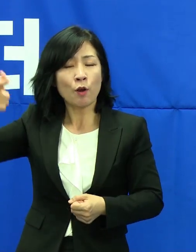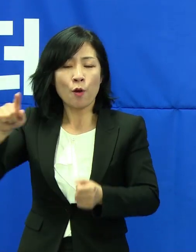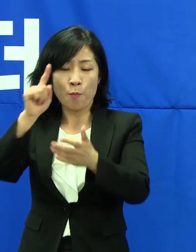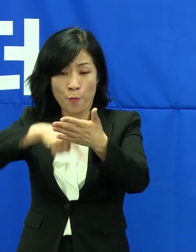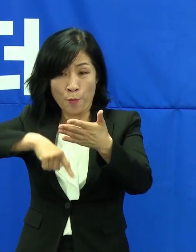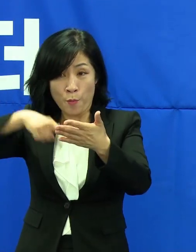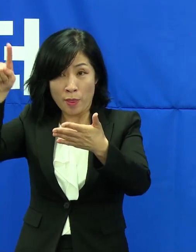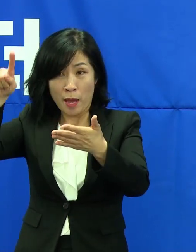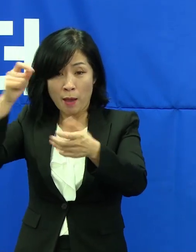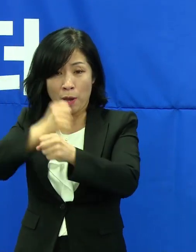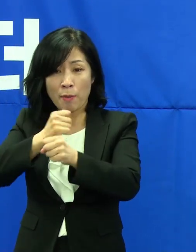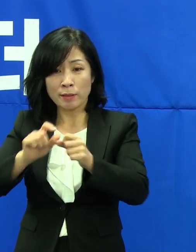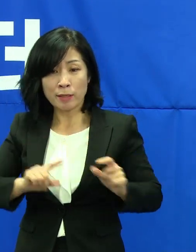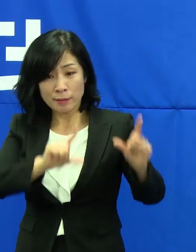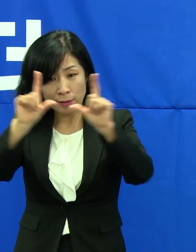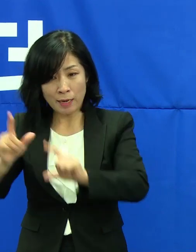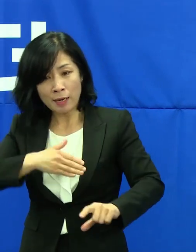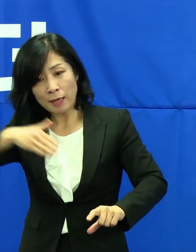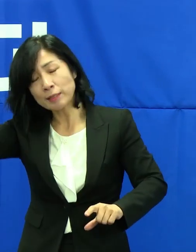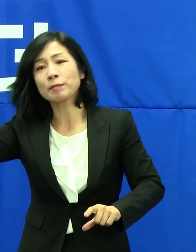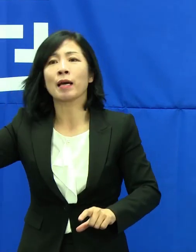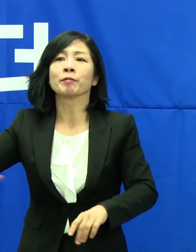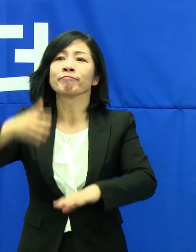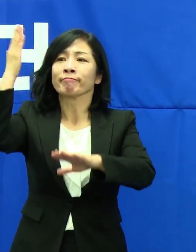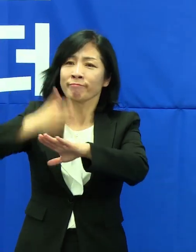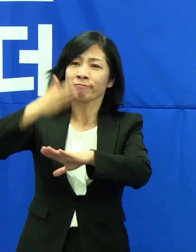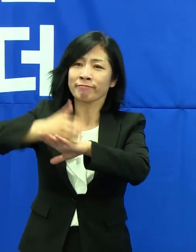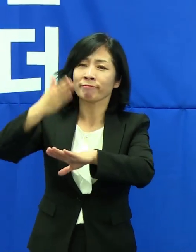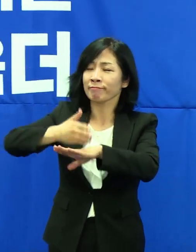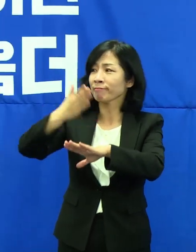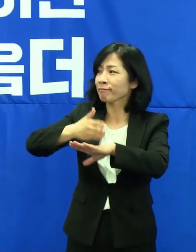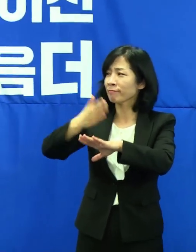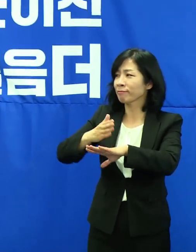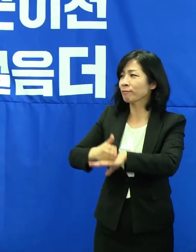보답하면서 살아가겠습니다. 여러분들 대단히 고맙습니다. 감사합니다.